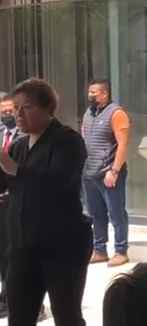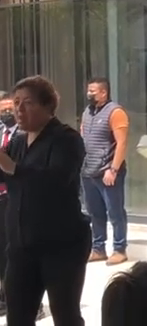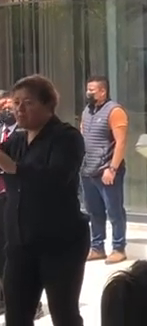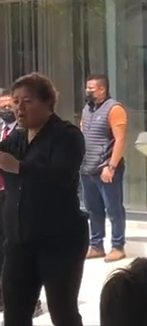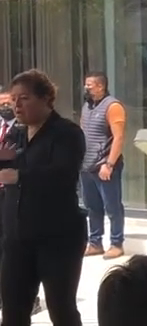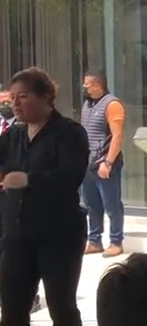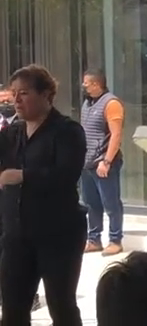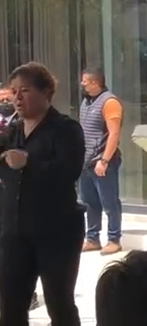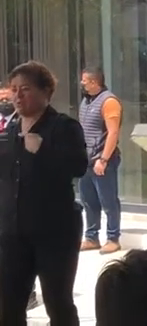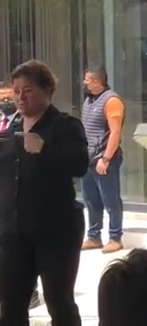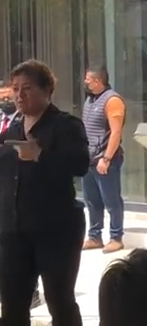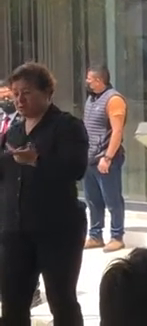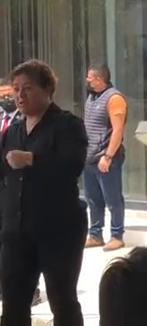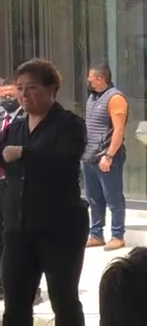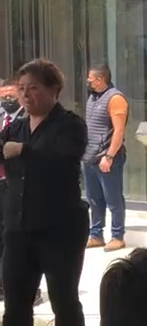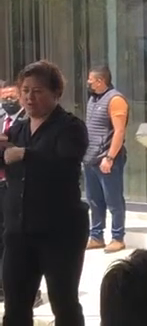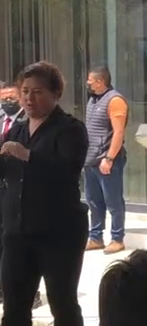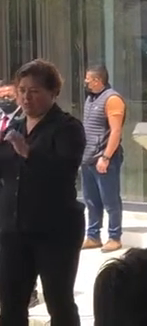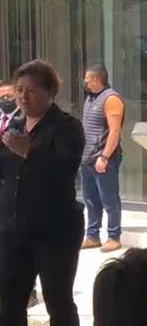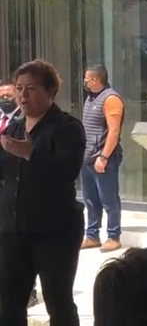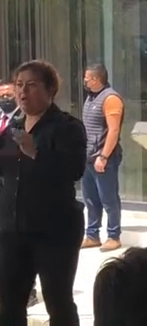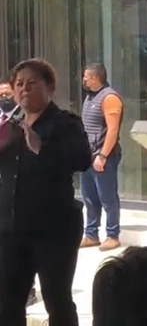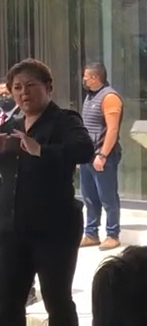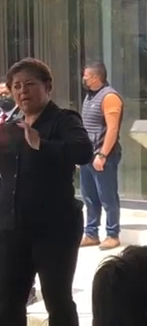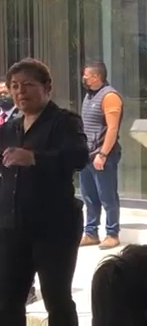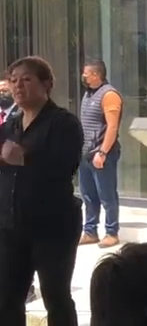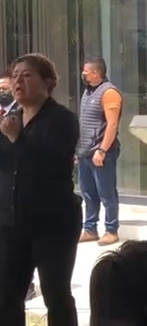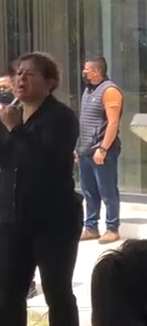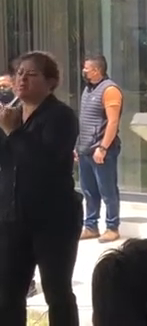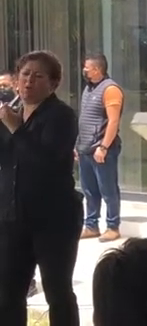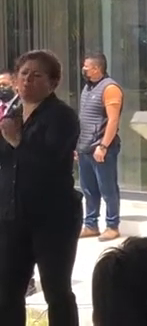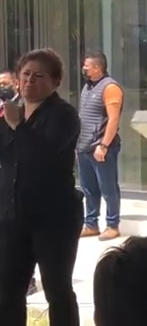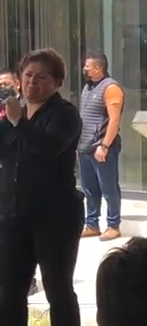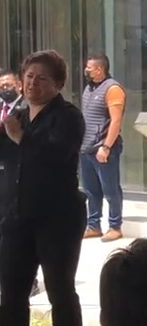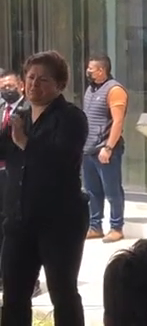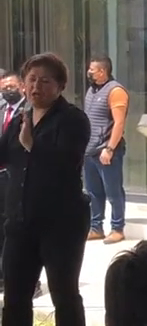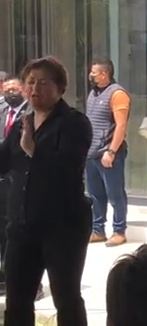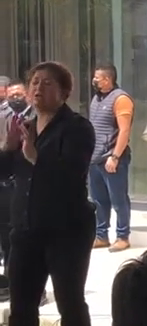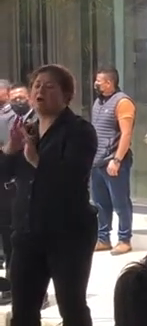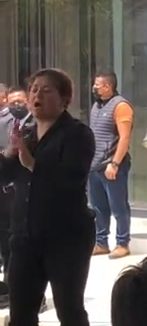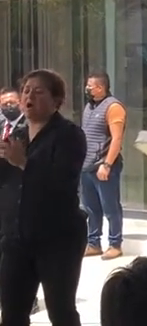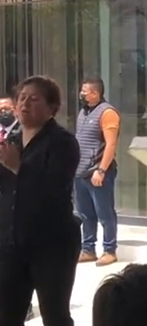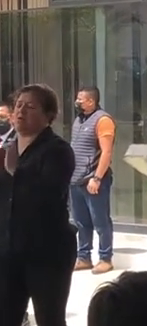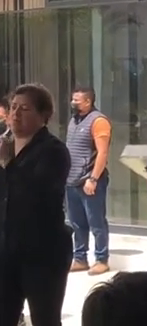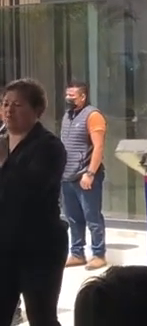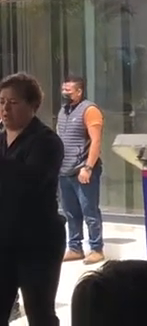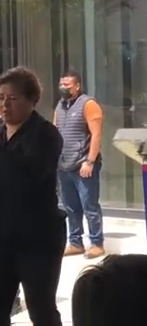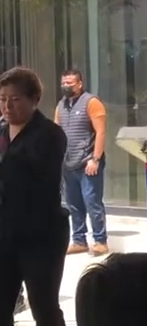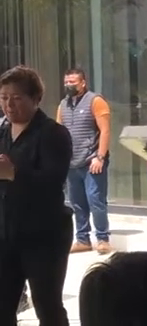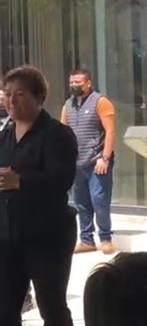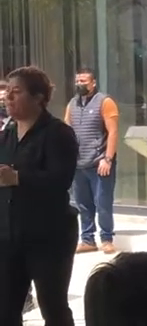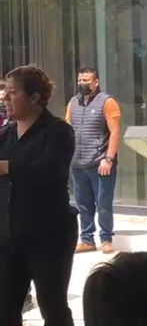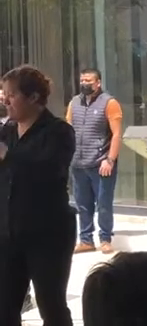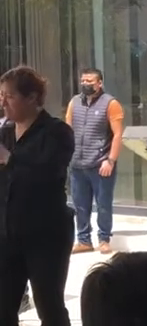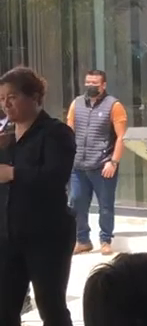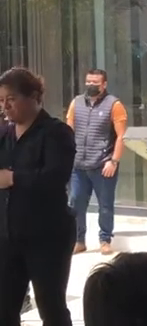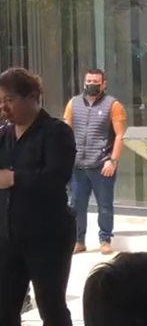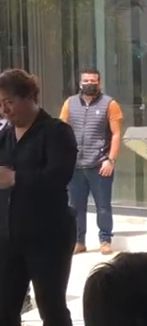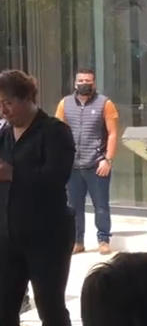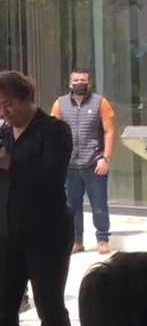a la población y mitiguen los efectos materiales concluyó es teniendo mi reconocimiento y agradecimiento